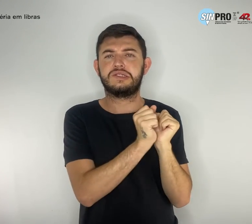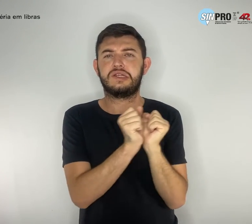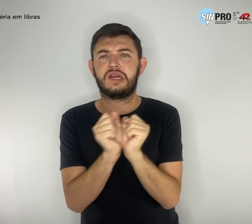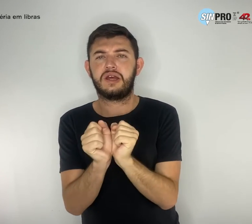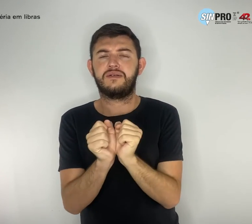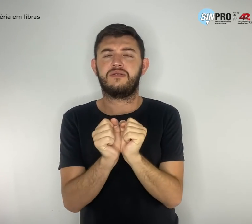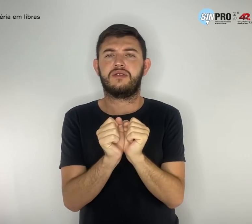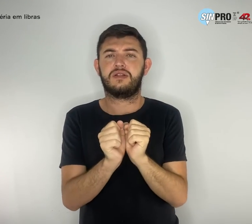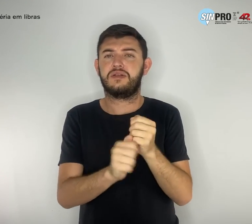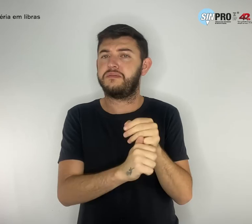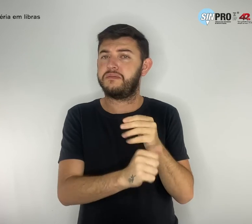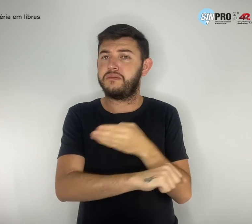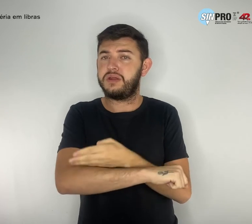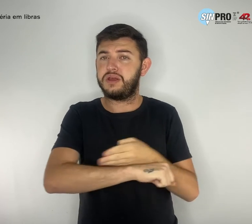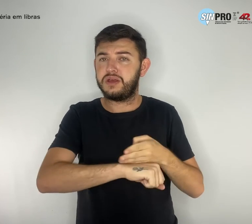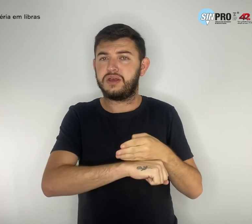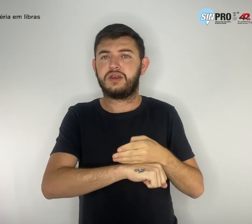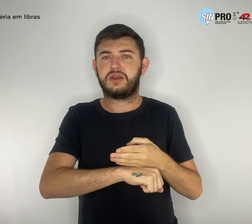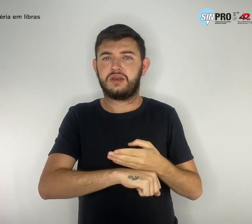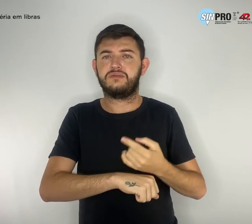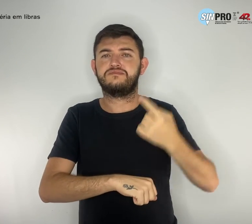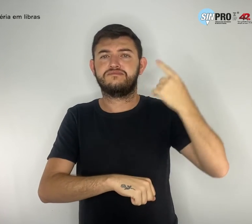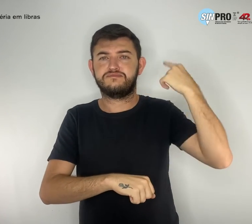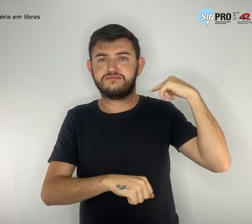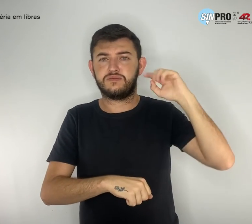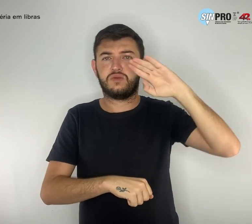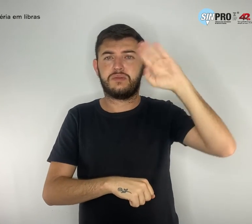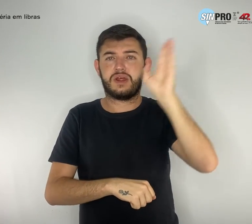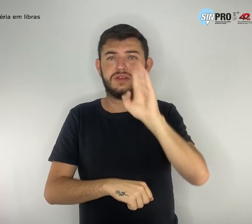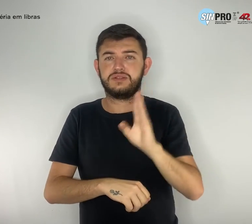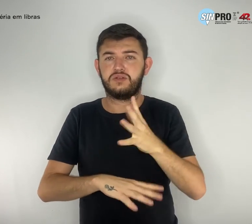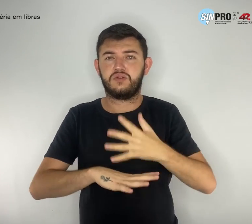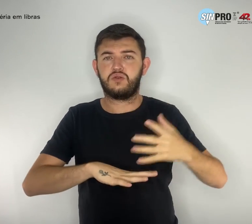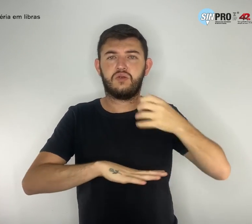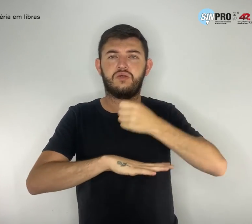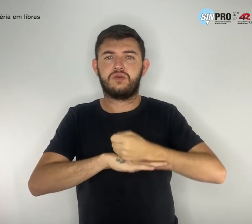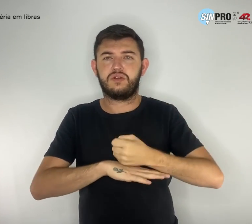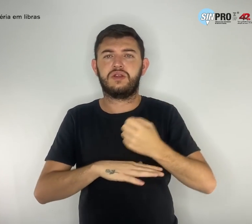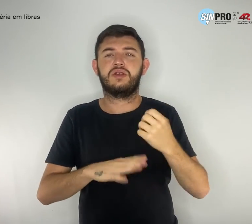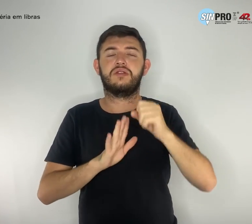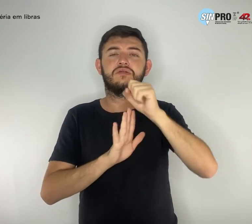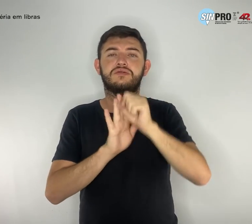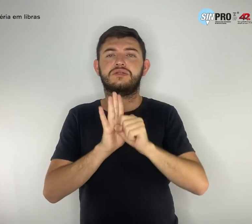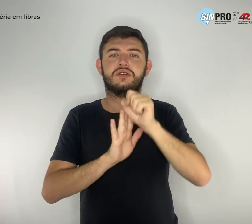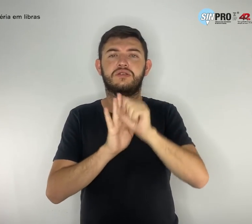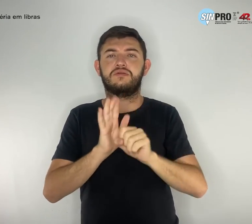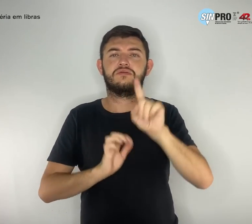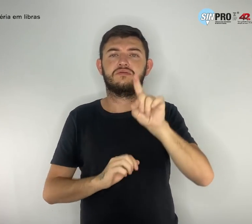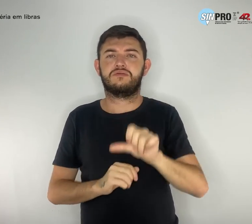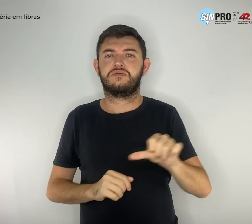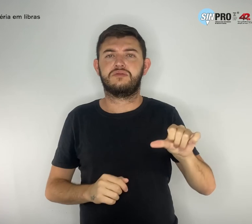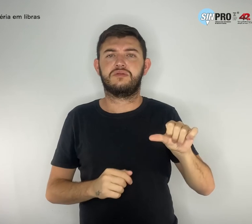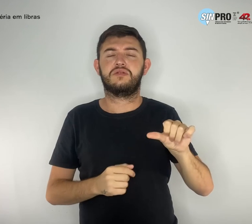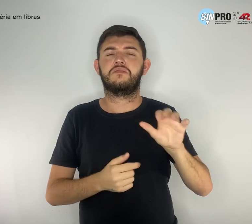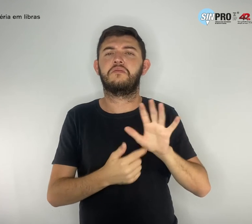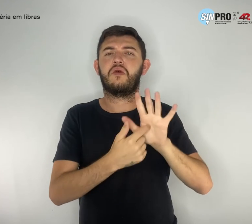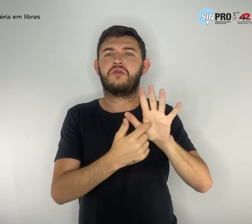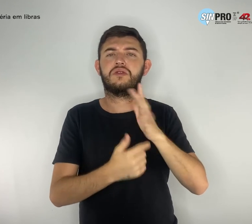colônia, e disseminada no século XIX. Fazem com que a imagem do negro ainda seja vista